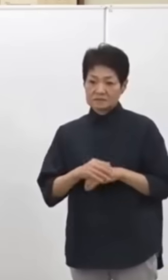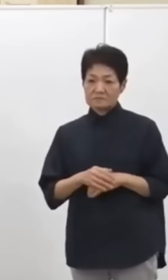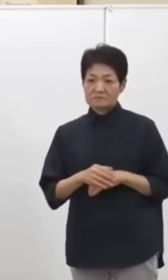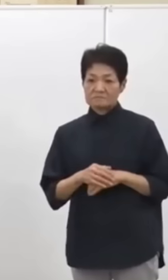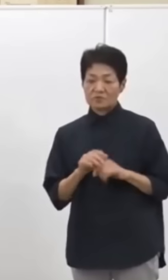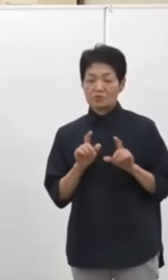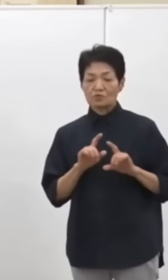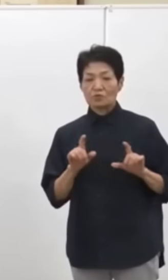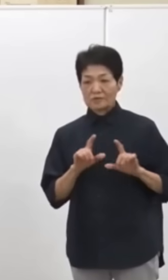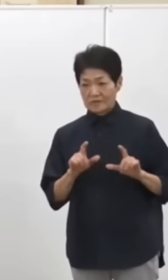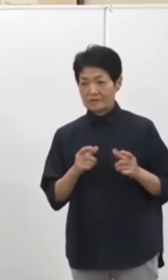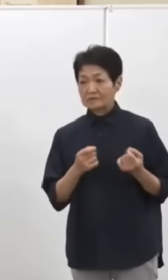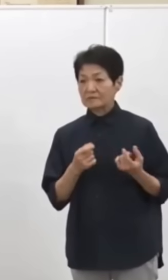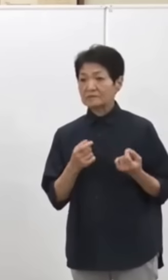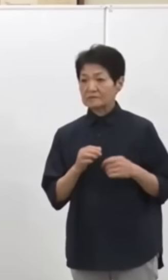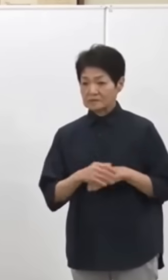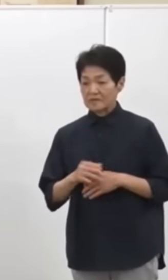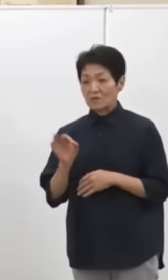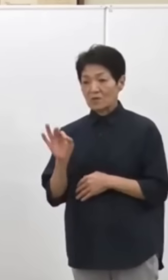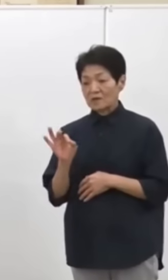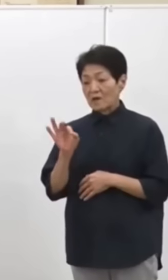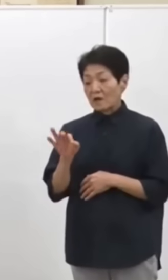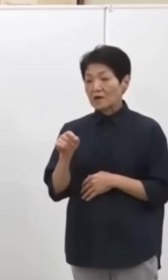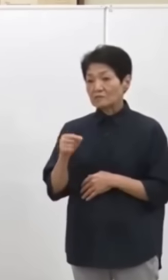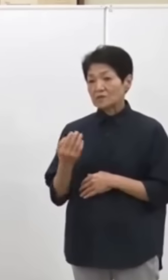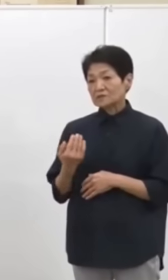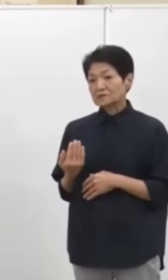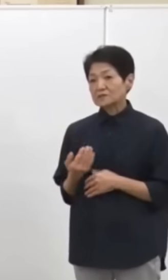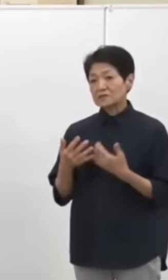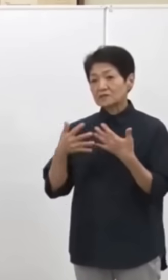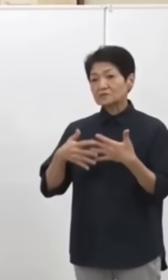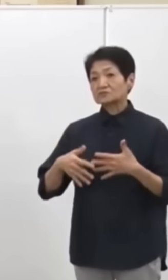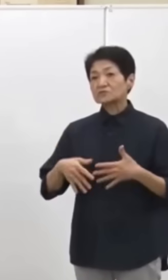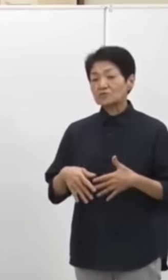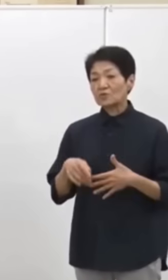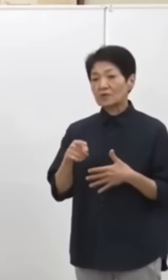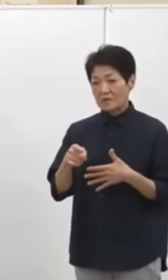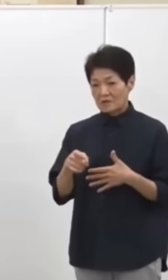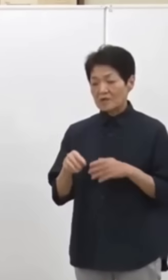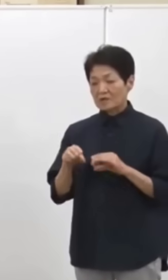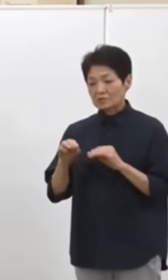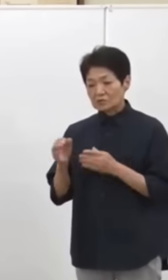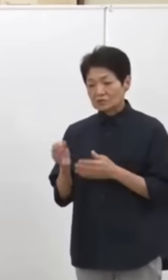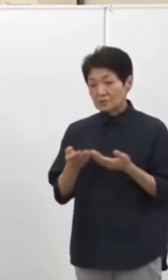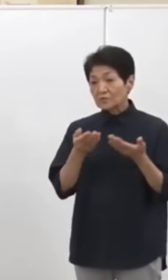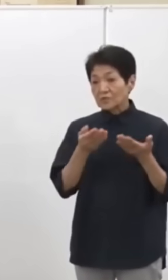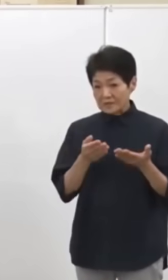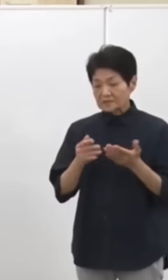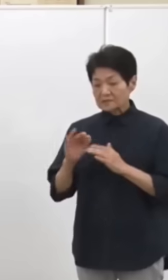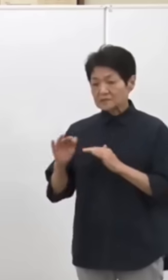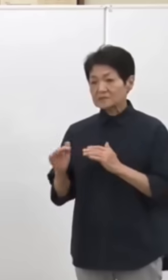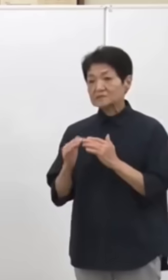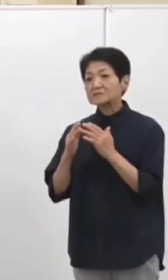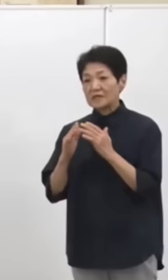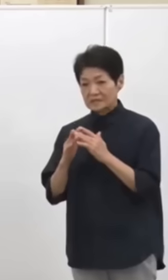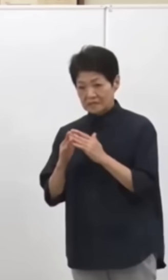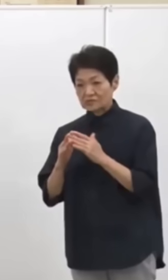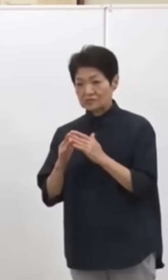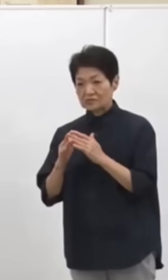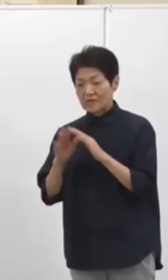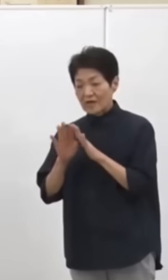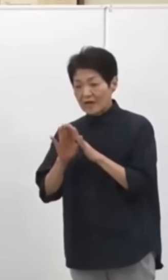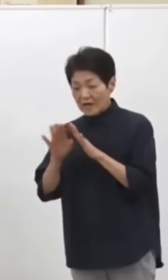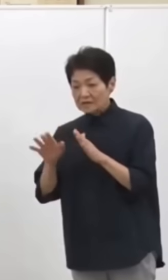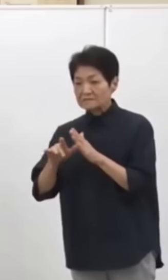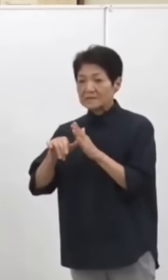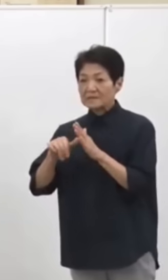ですね。ただ費用の支払いはですね、前提条件充足後の土地引き渡し及び建設着工が行われた場合